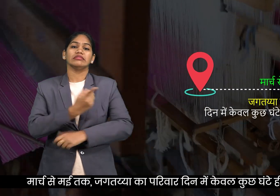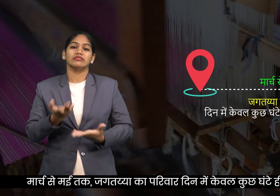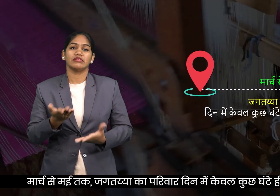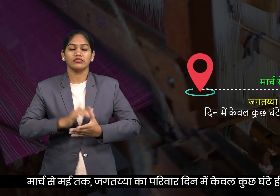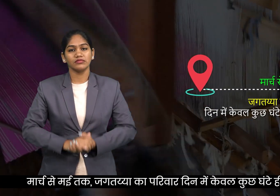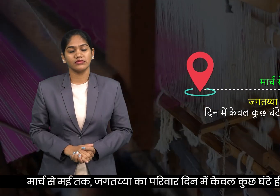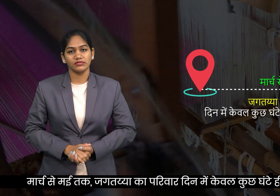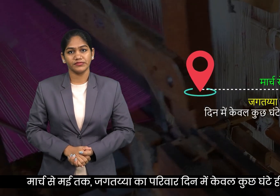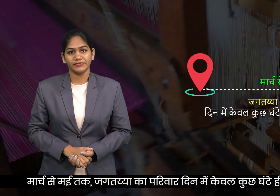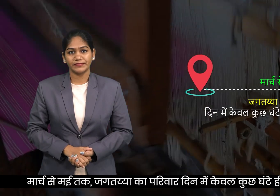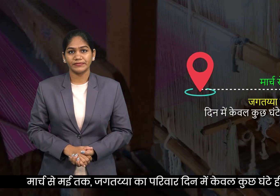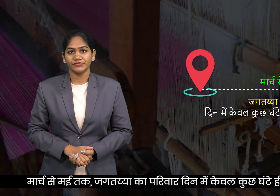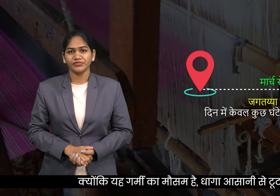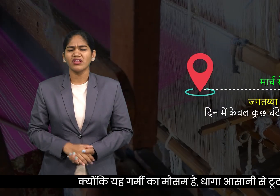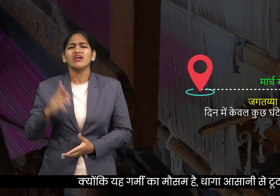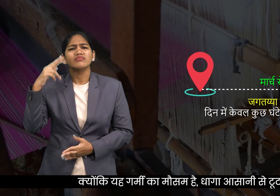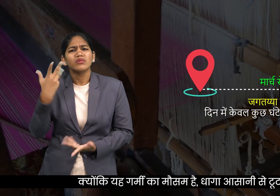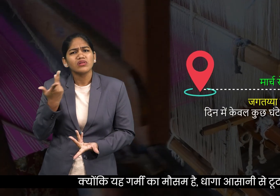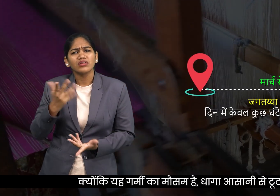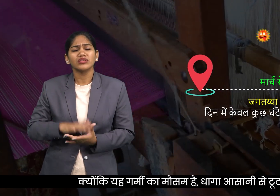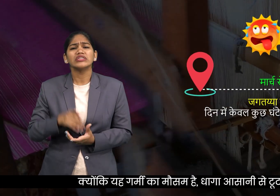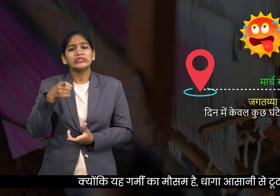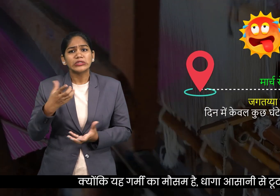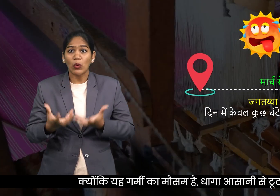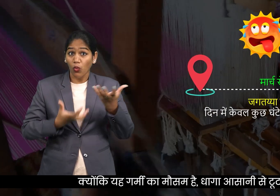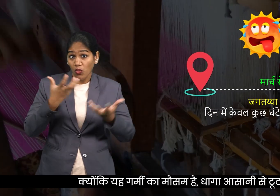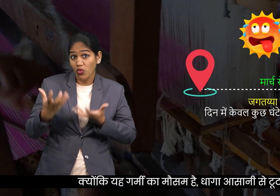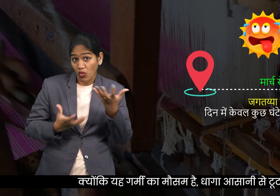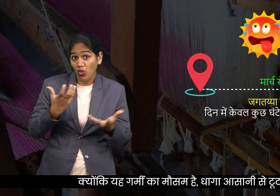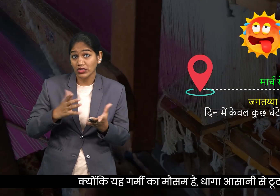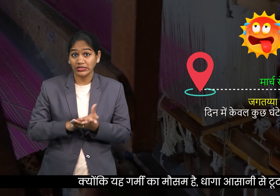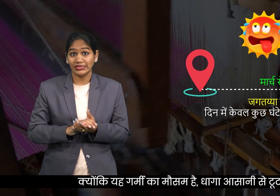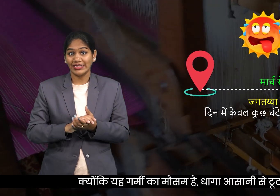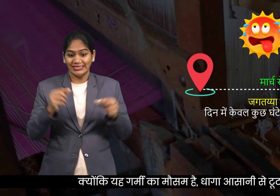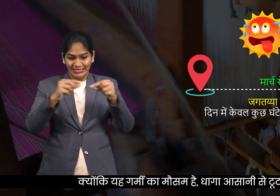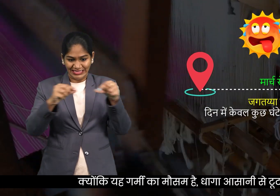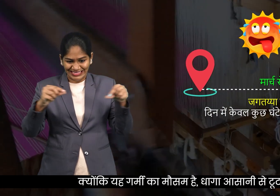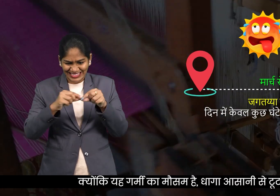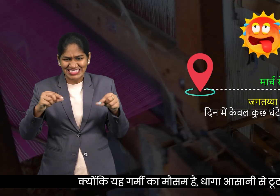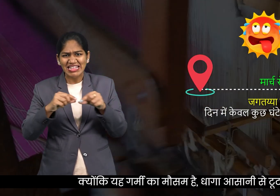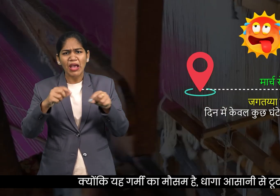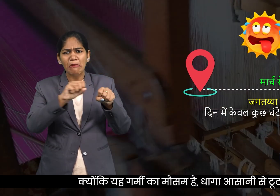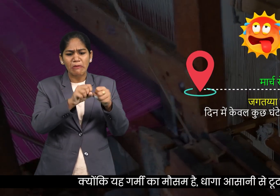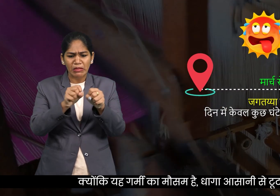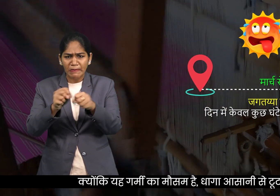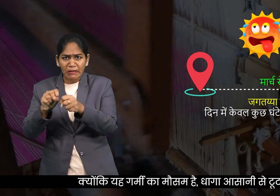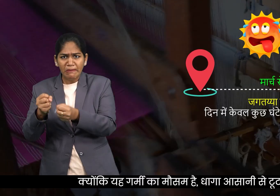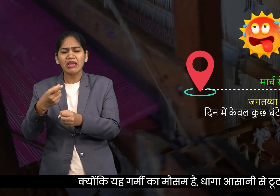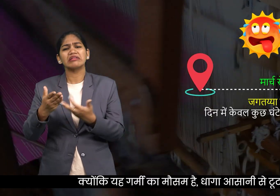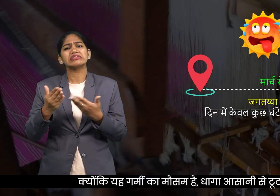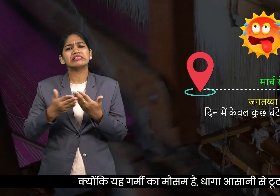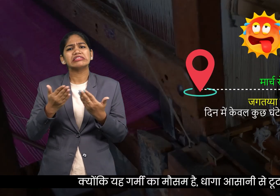क्योंकि यह गर्मी का मौसम है, धागा आसानी से टूट जाता